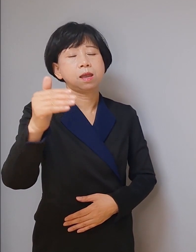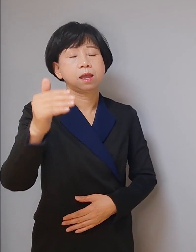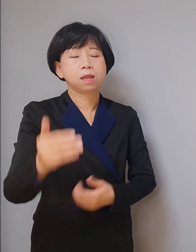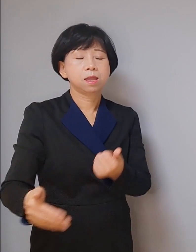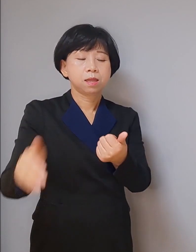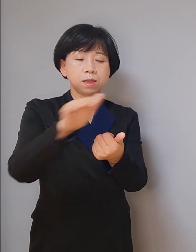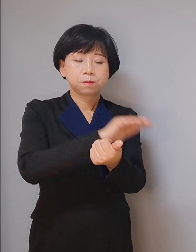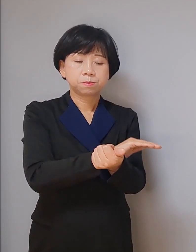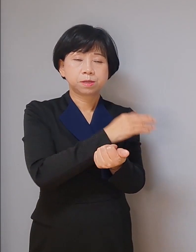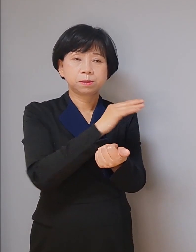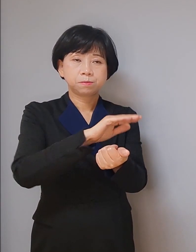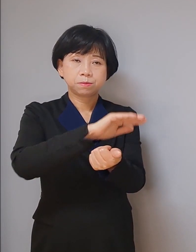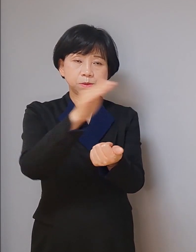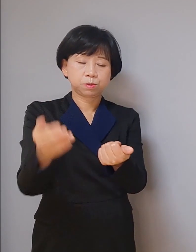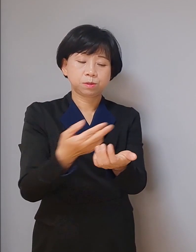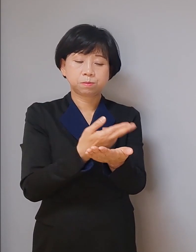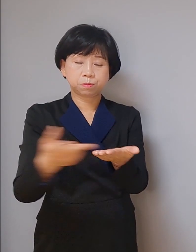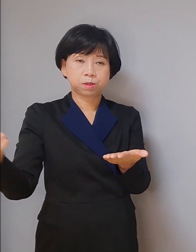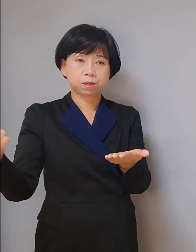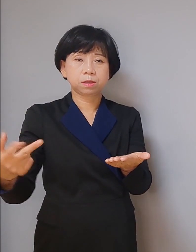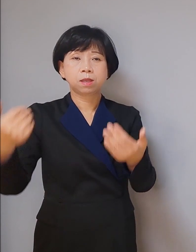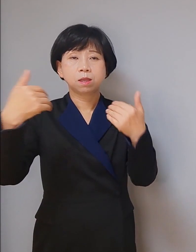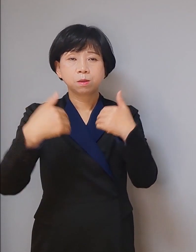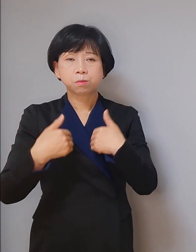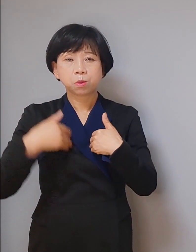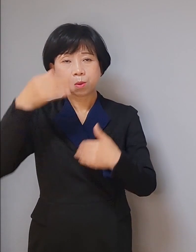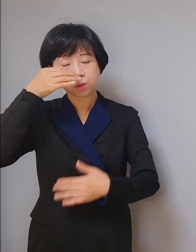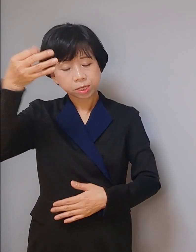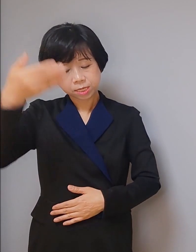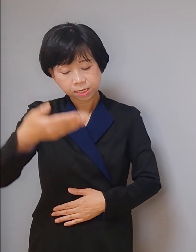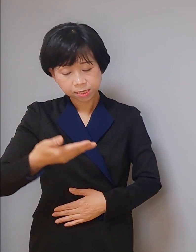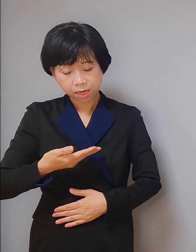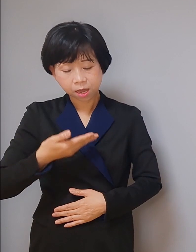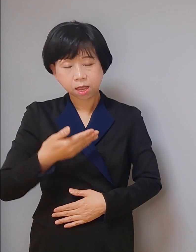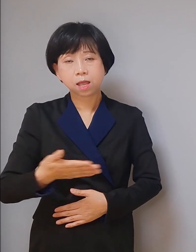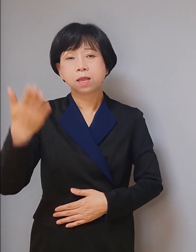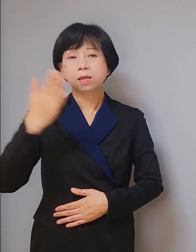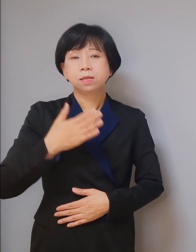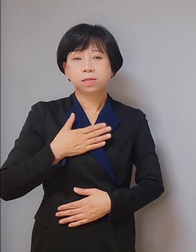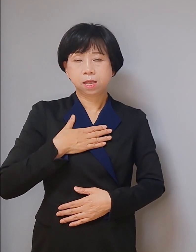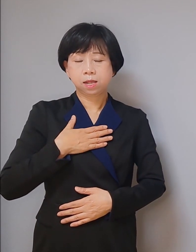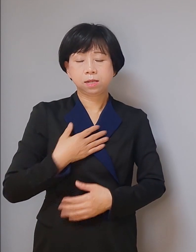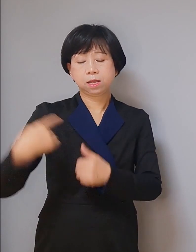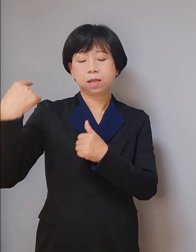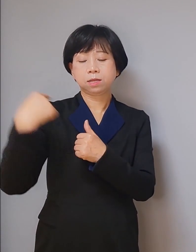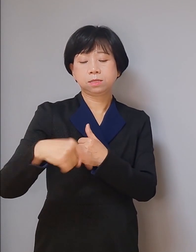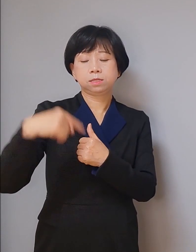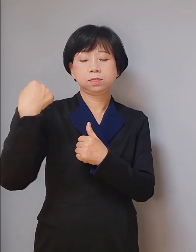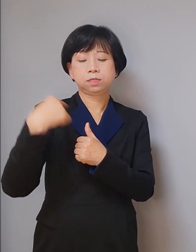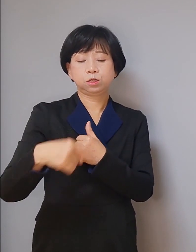갑니다. 빈 무덤 내게 보이사 날